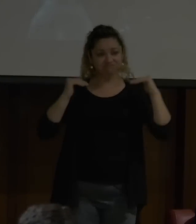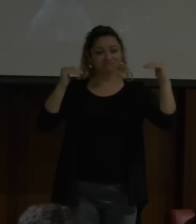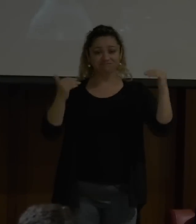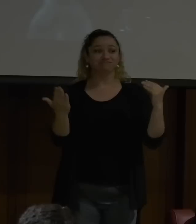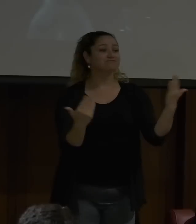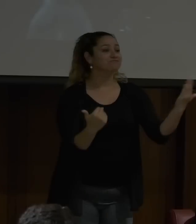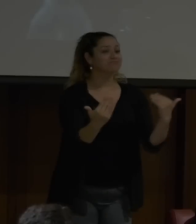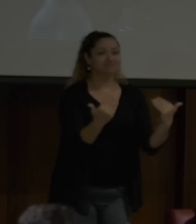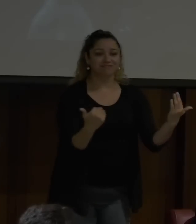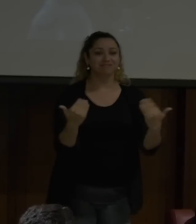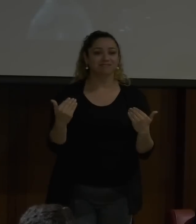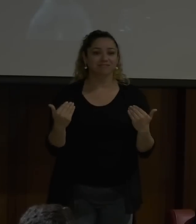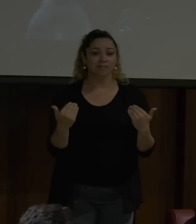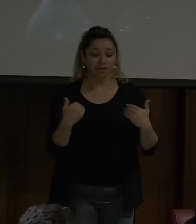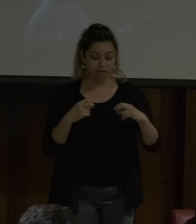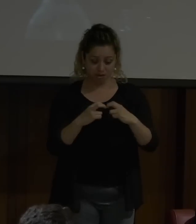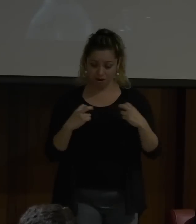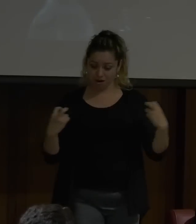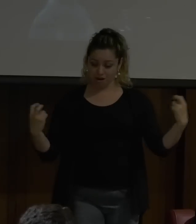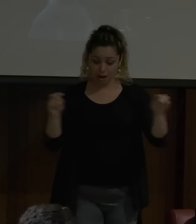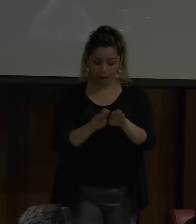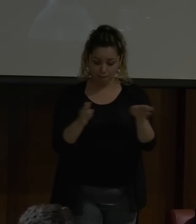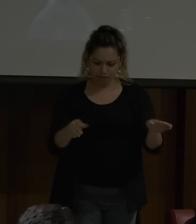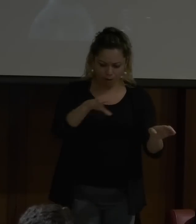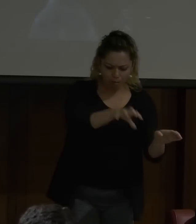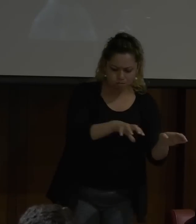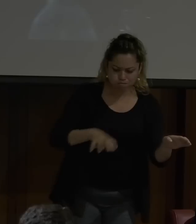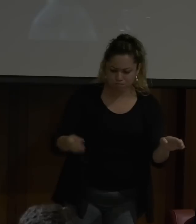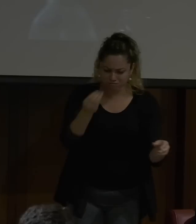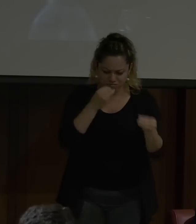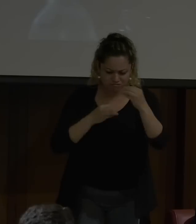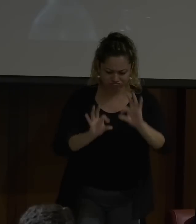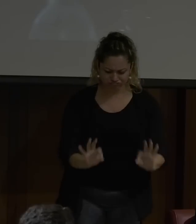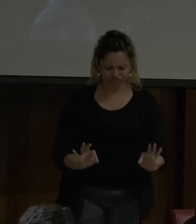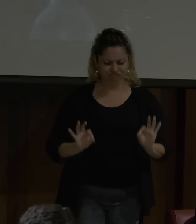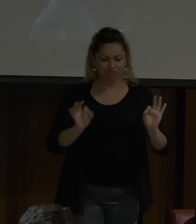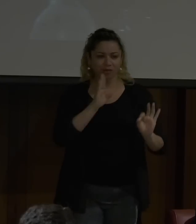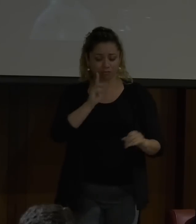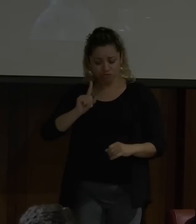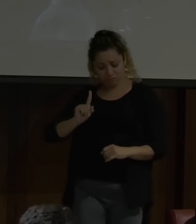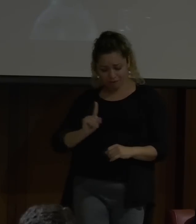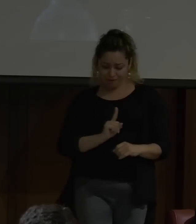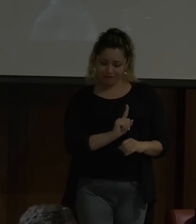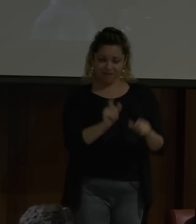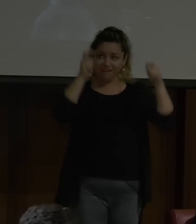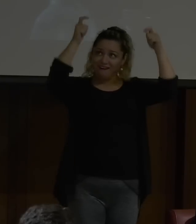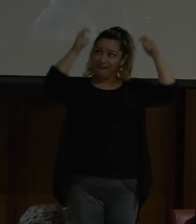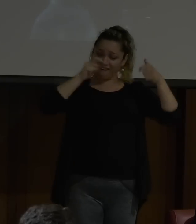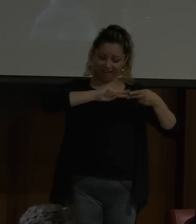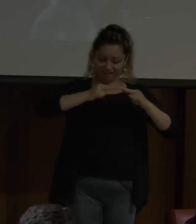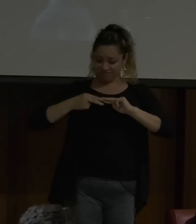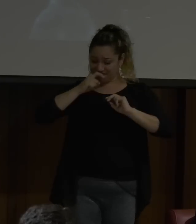le pone la mesa bien servida. Tú sabes que el rey es gente fina. Le